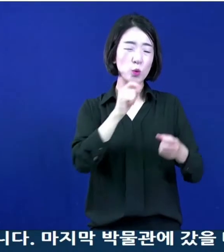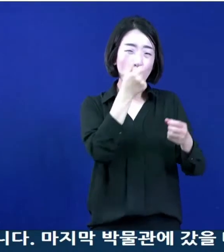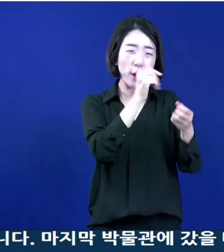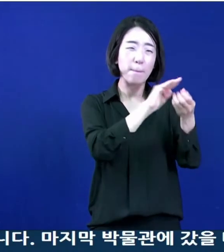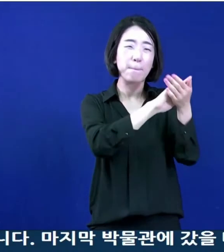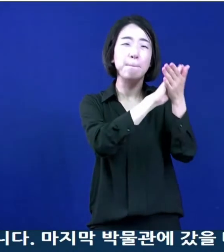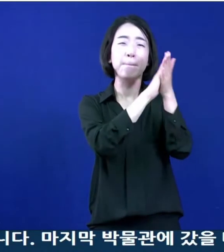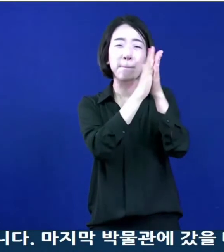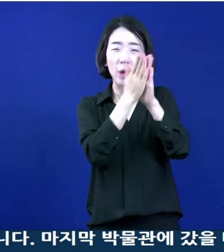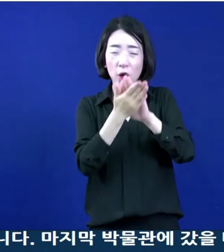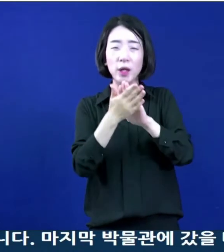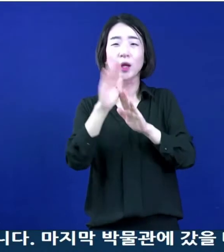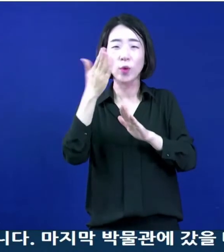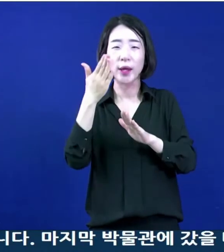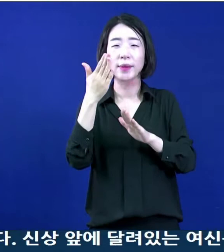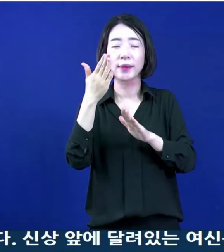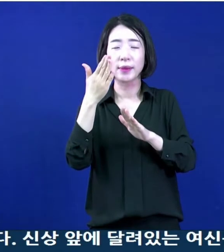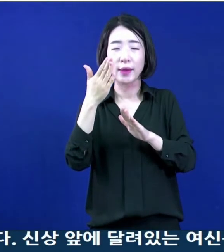어디에?